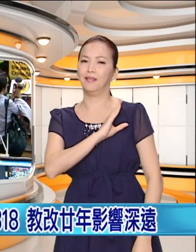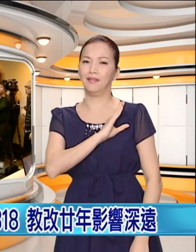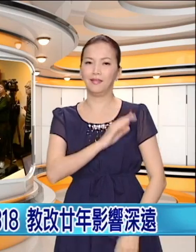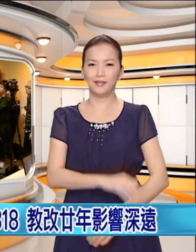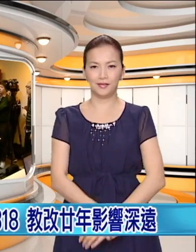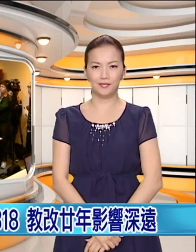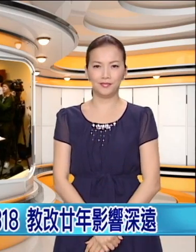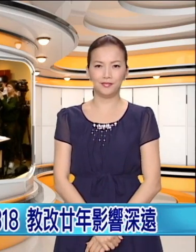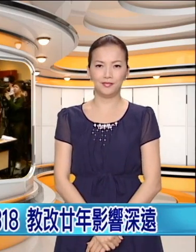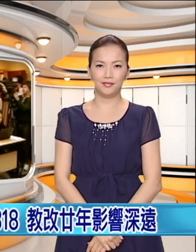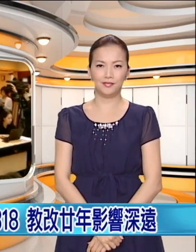服贸。